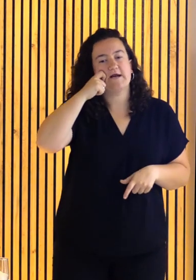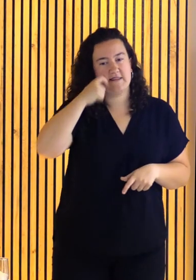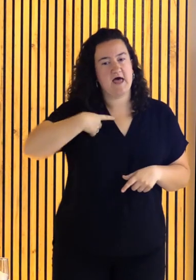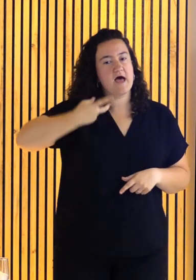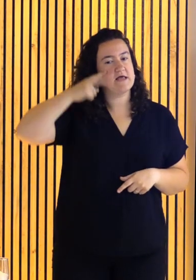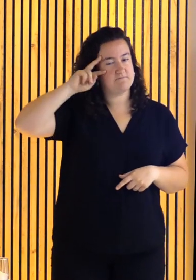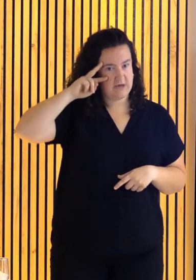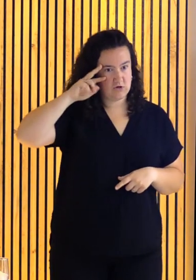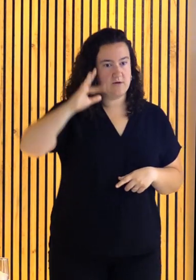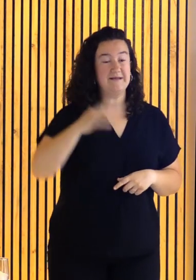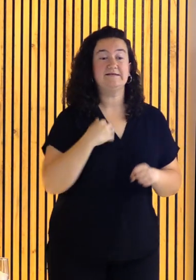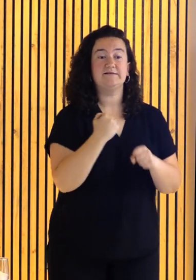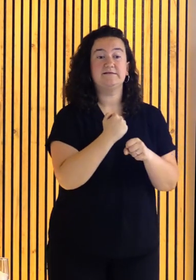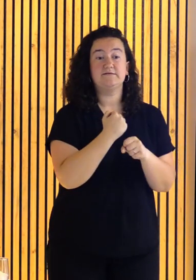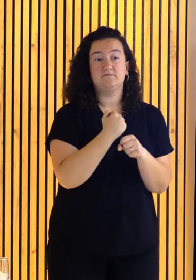nagusi